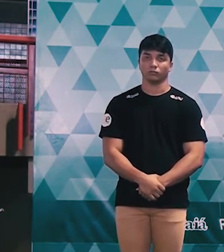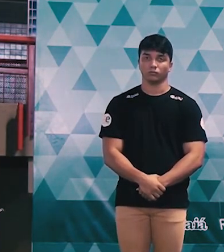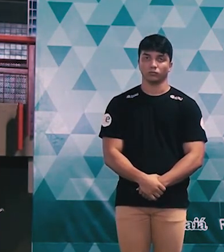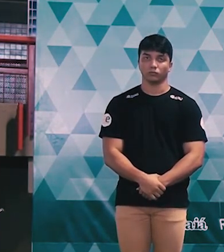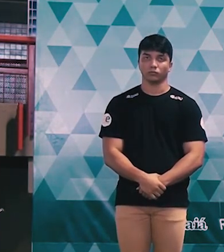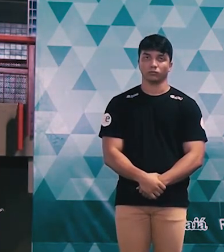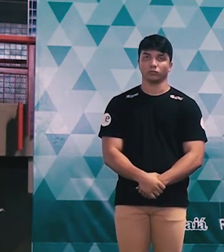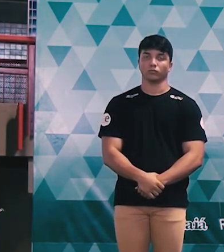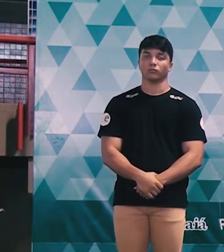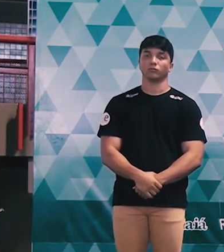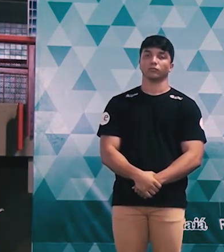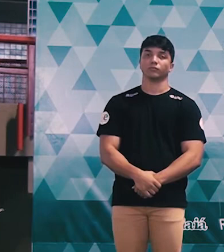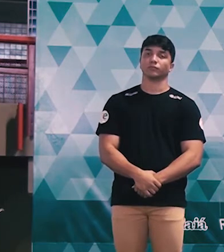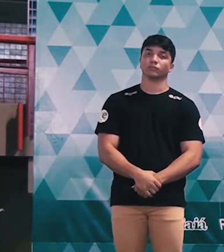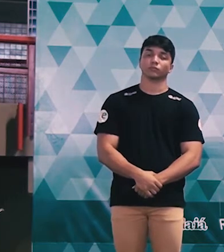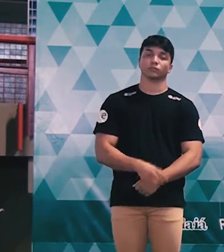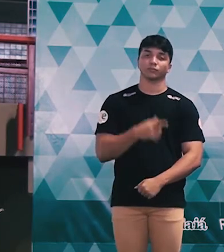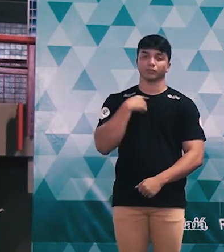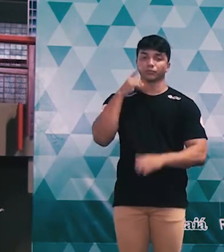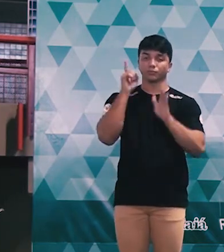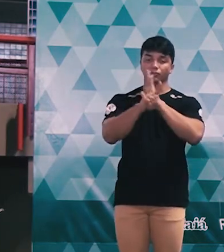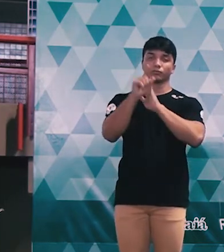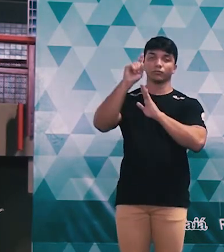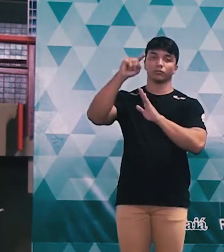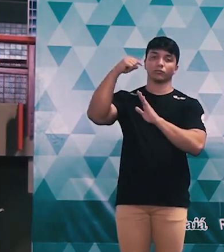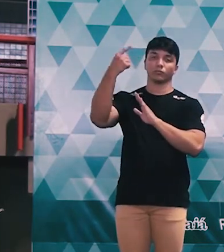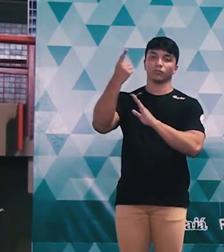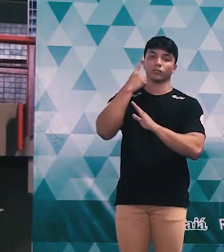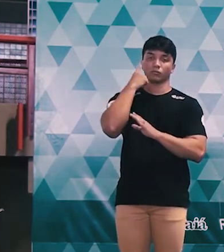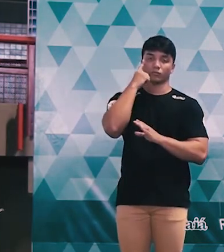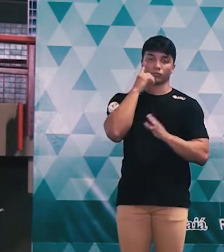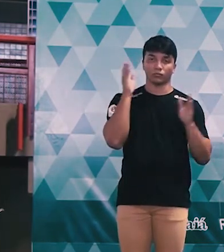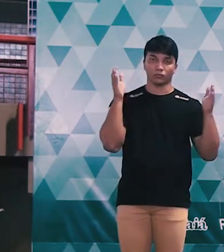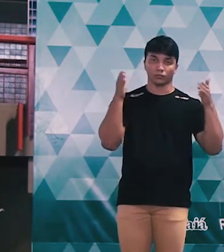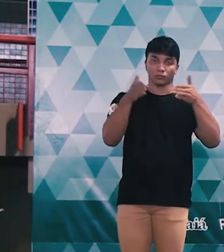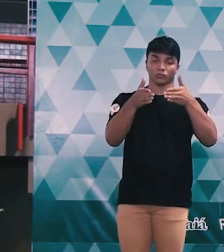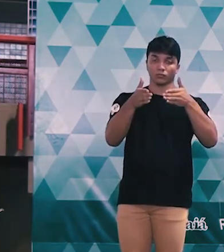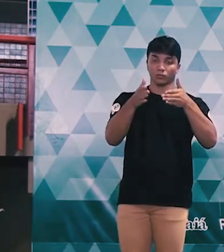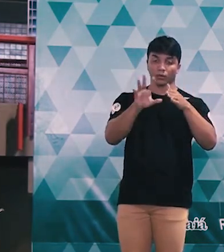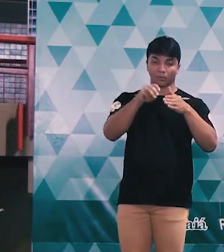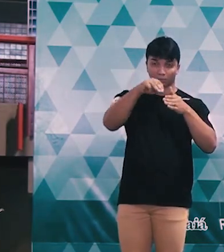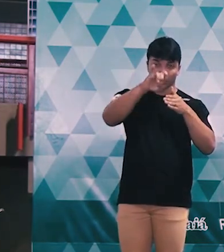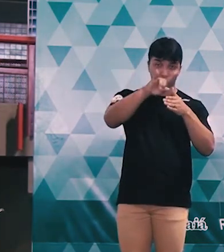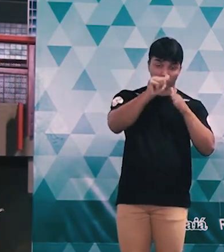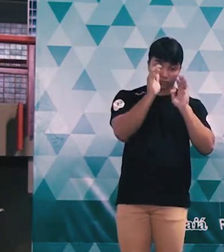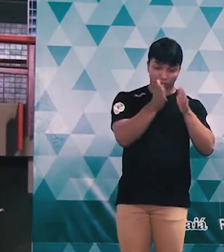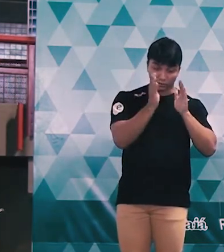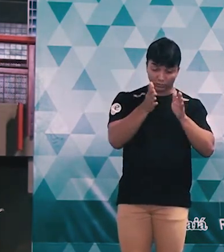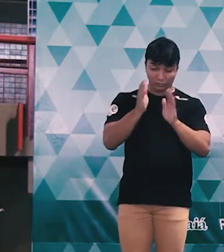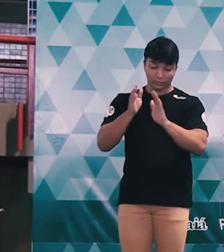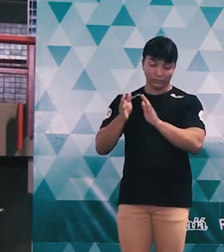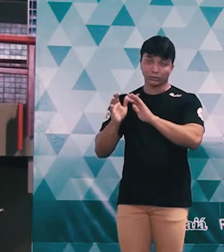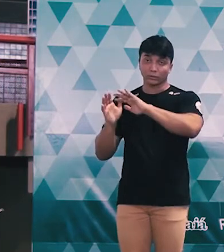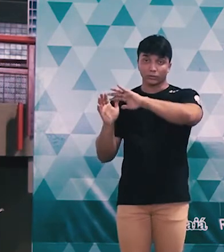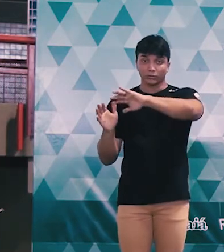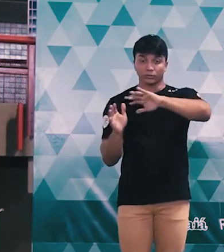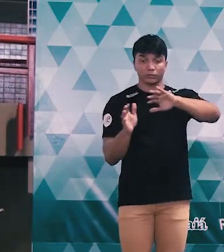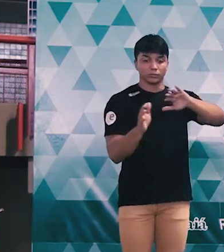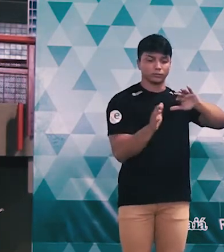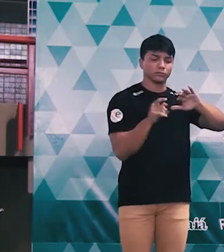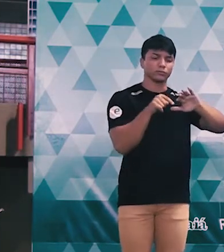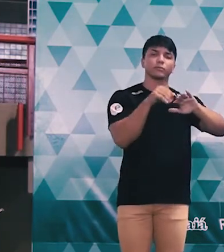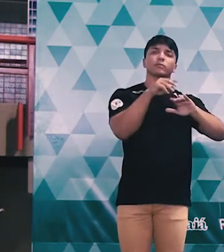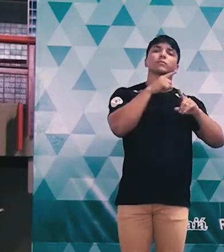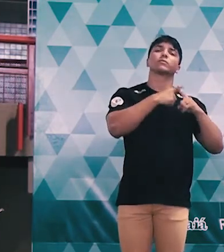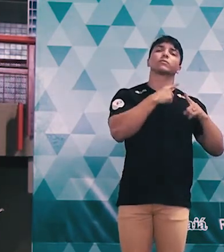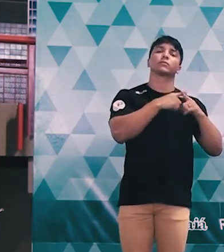Pronto, pessoal, para fazer a nossa próxima questão, a gente vai mudar aqui um pouquinho o foco. A gente falou muito de média, mas a gente falou muito de média por quê?